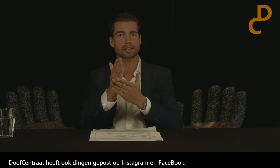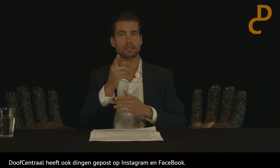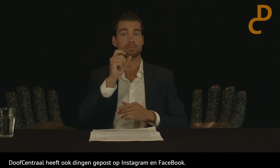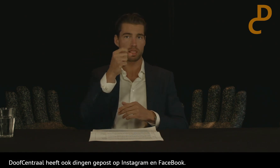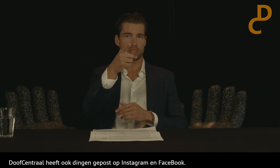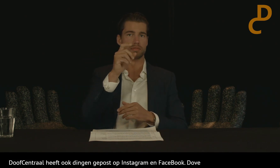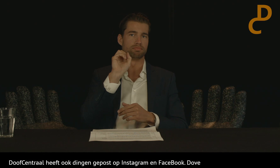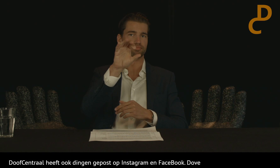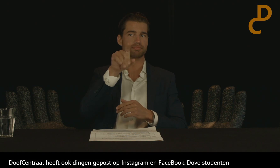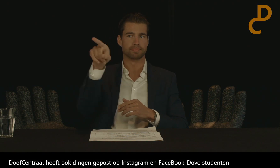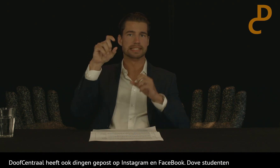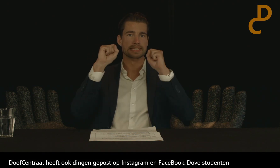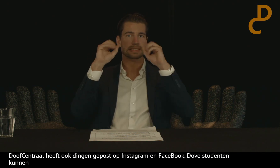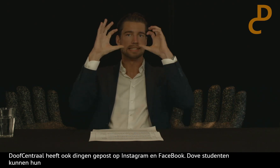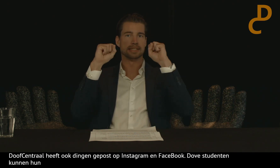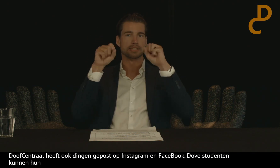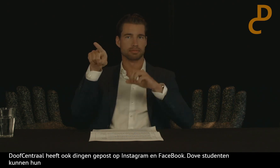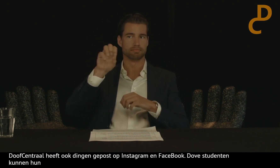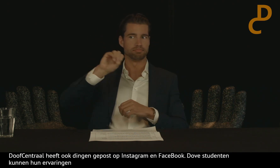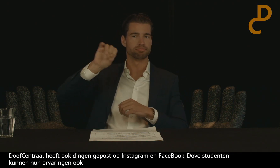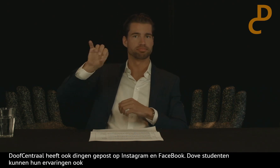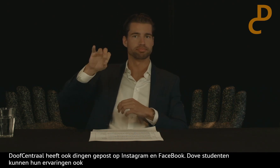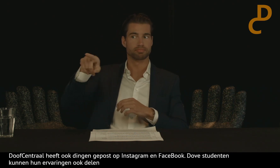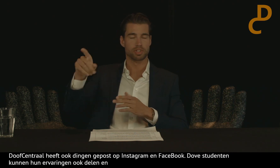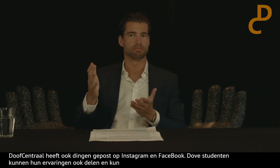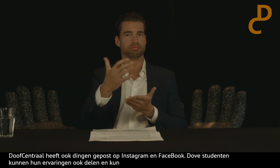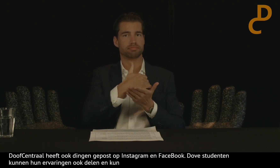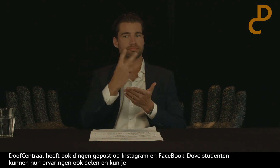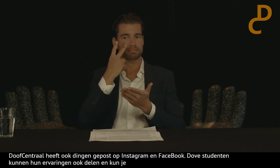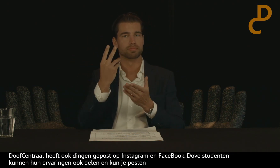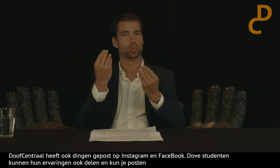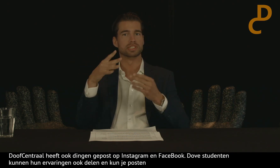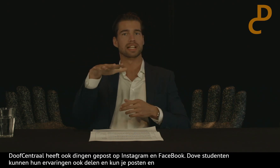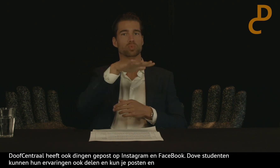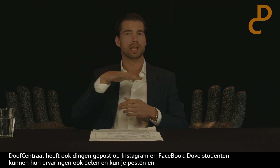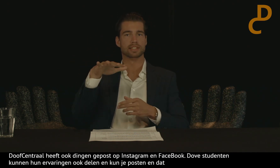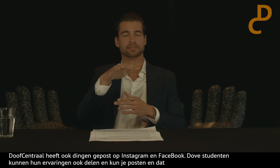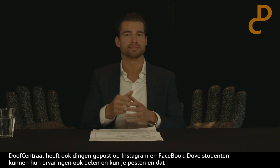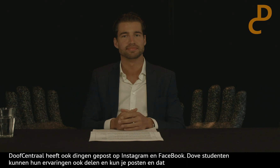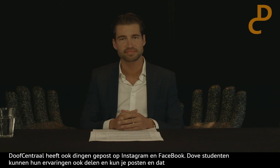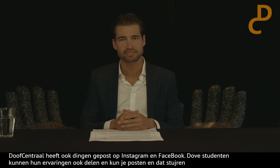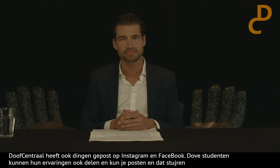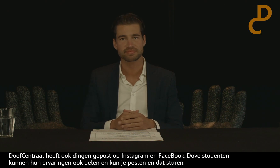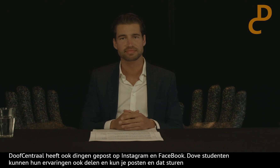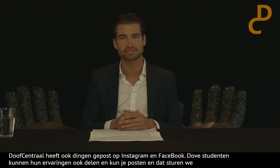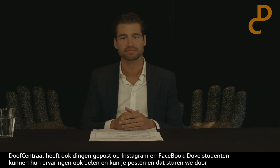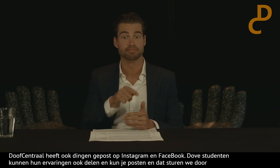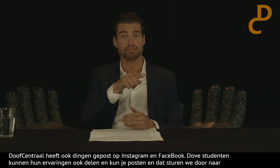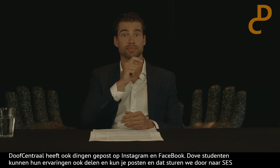ook hun ervaringen delen. Dus dat kan je ook posten en dat kunnen wij doorsturen naar Zes. Zodat zij kunnen kijken hoe de situatie